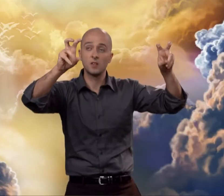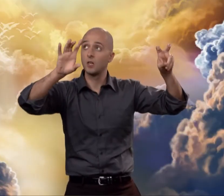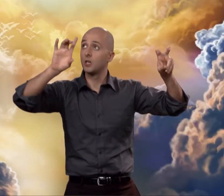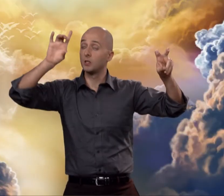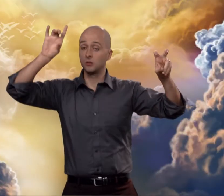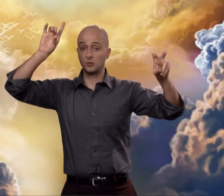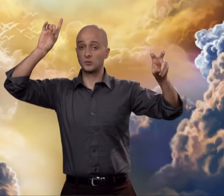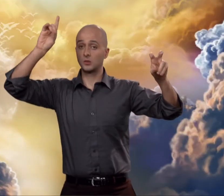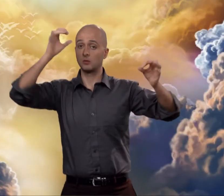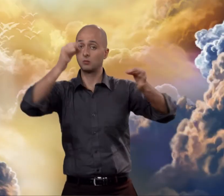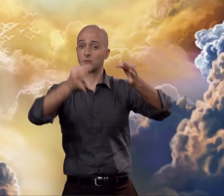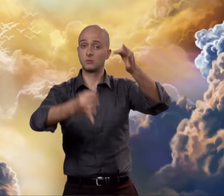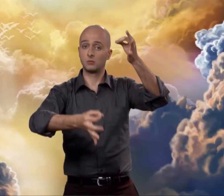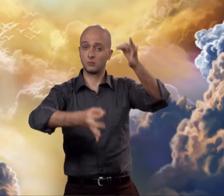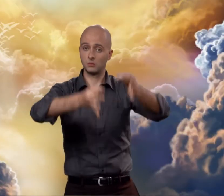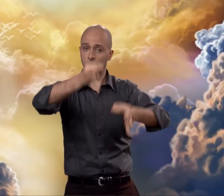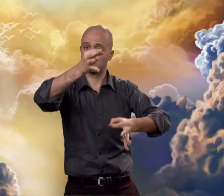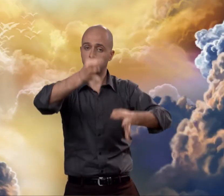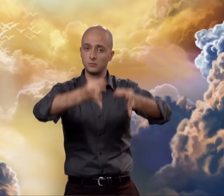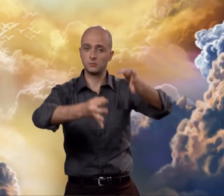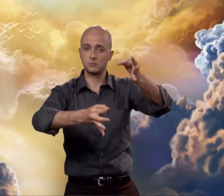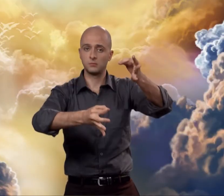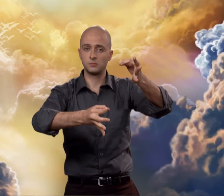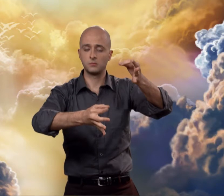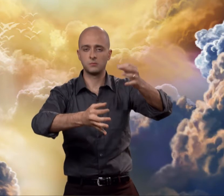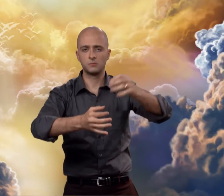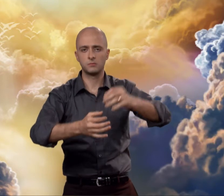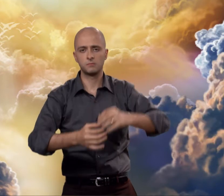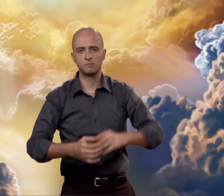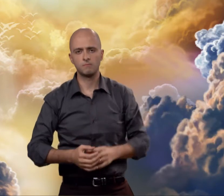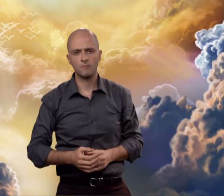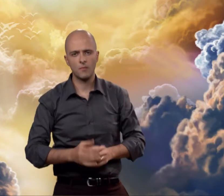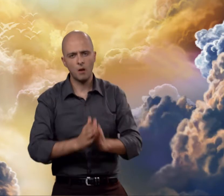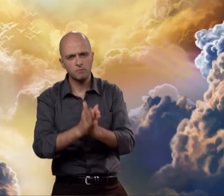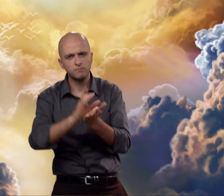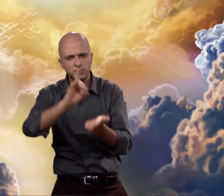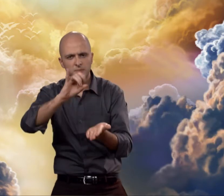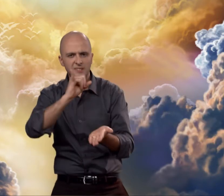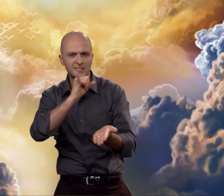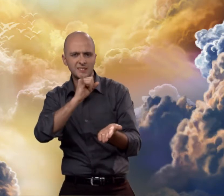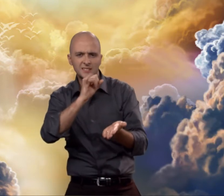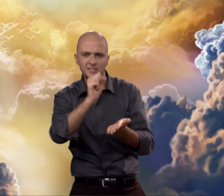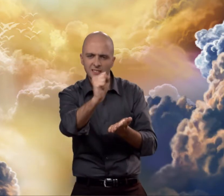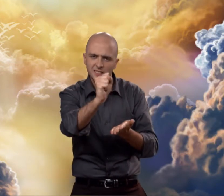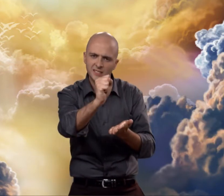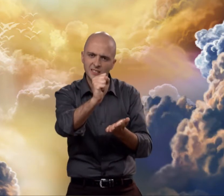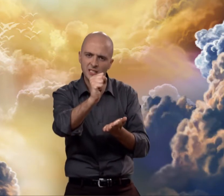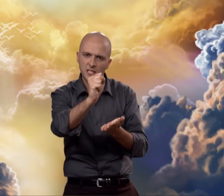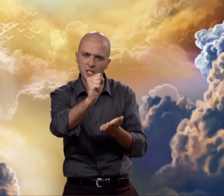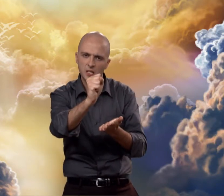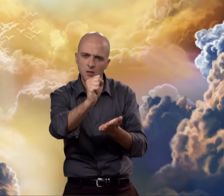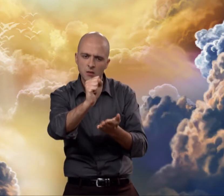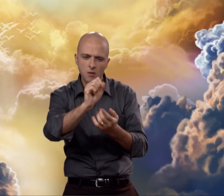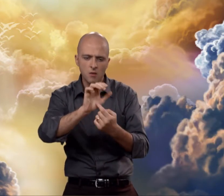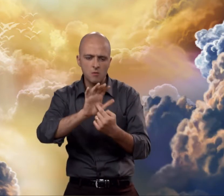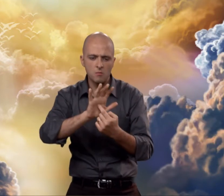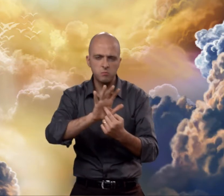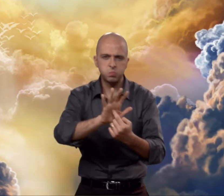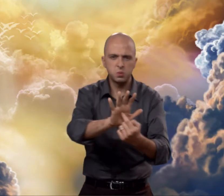do esplendor da sua majestade quando ele se levantar para sacudir a terra. Aqueles que tudo sacrificaram por